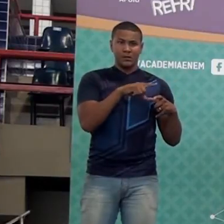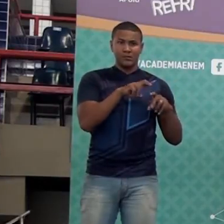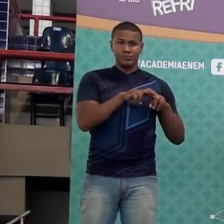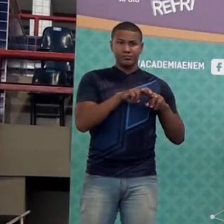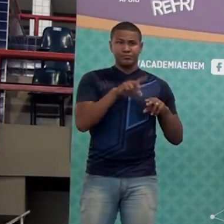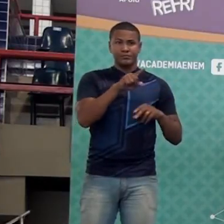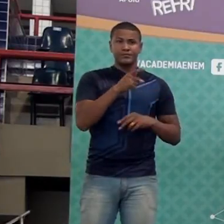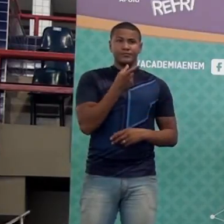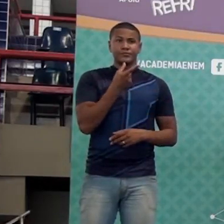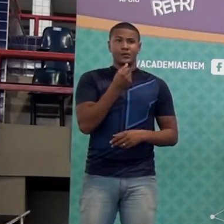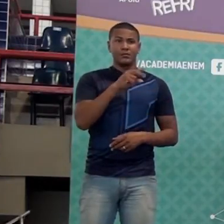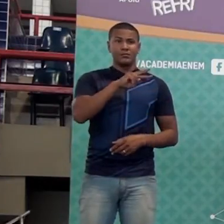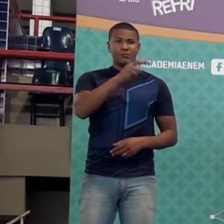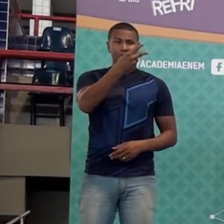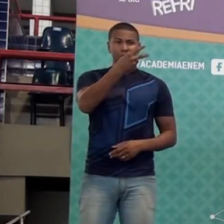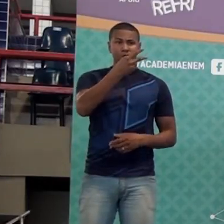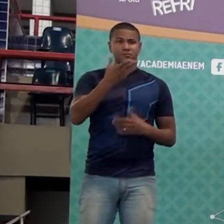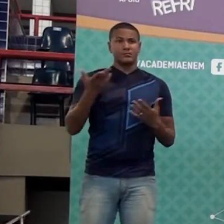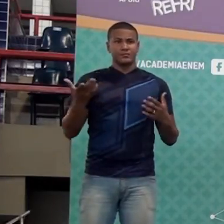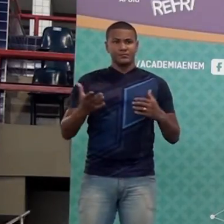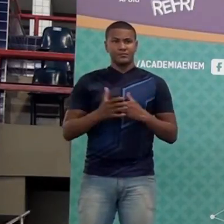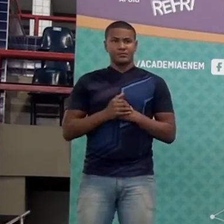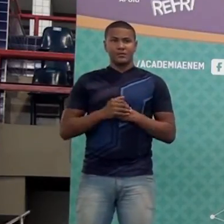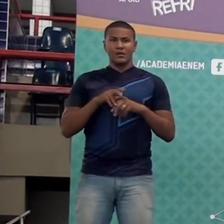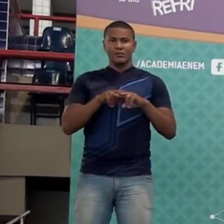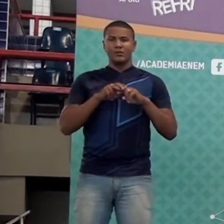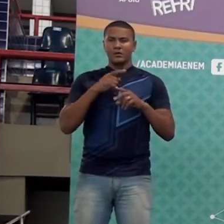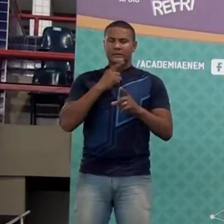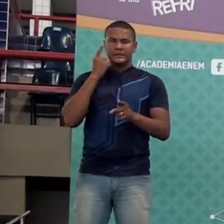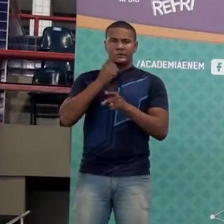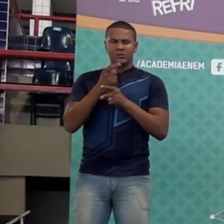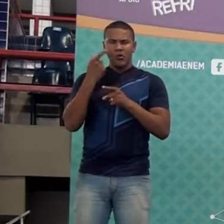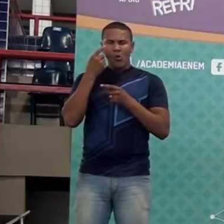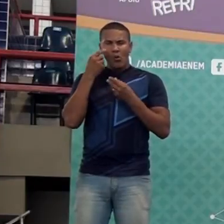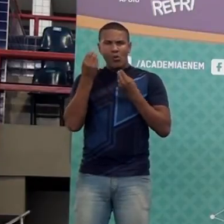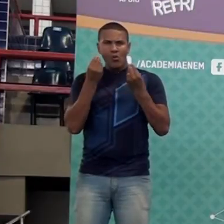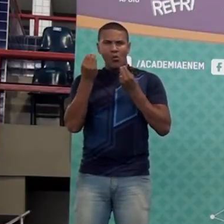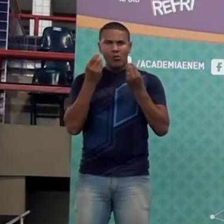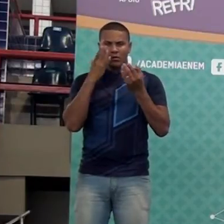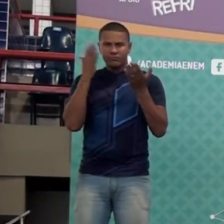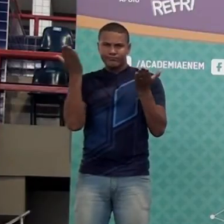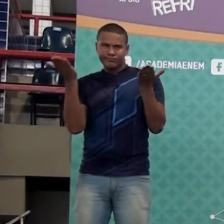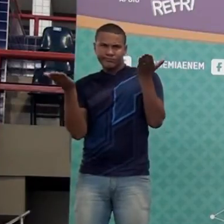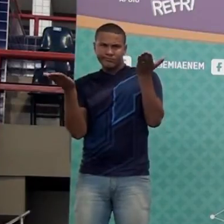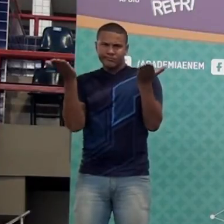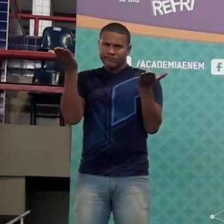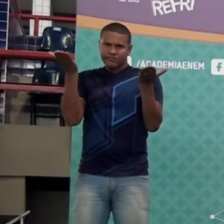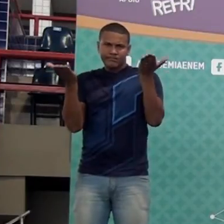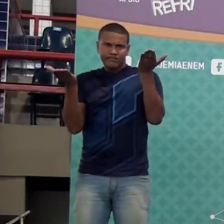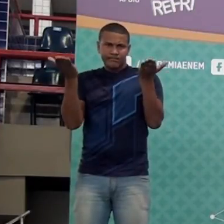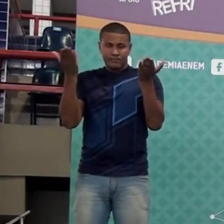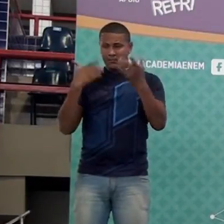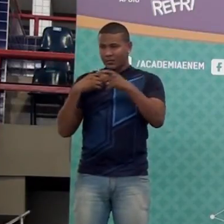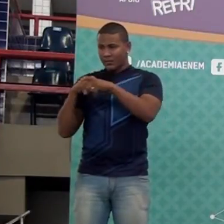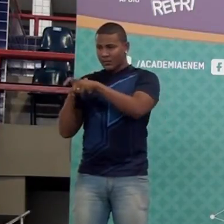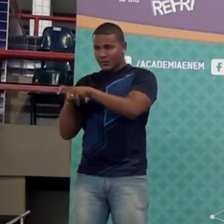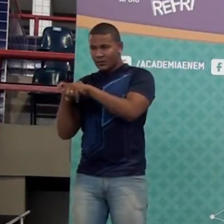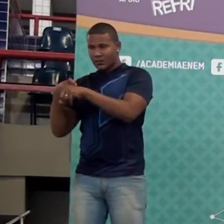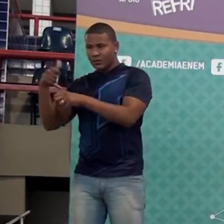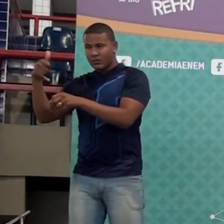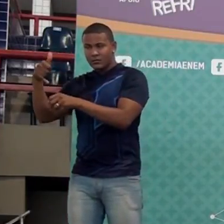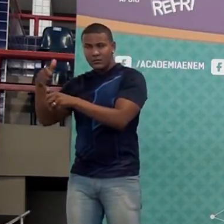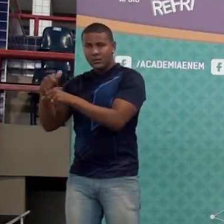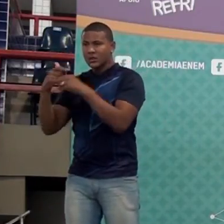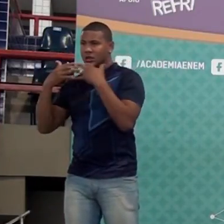preço sobe, tá? Então tem que ser encontrado um equilíbrio entre a produção de biocombustíveis e